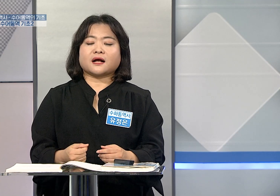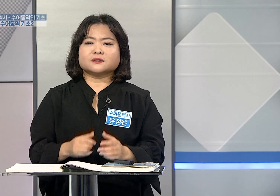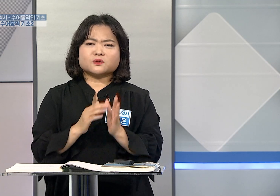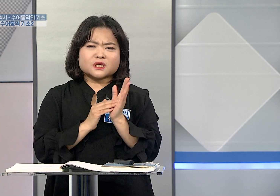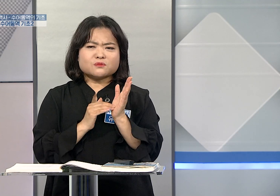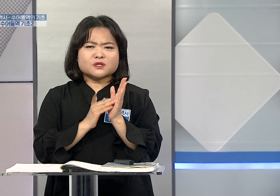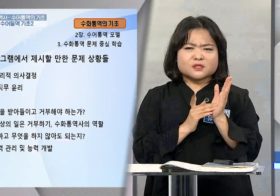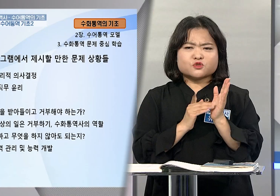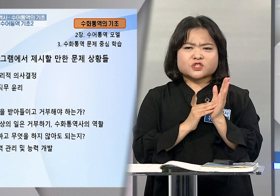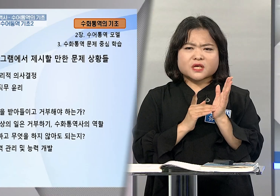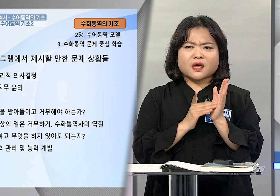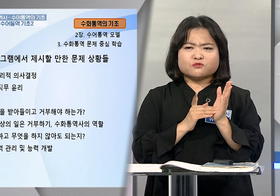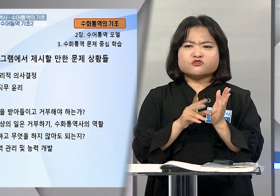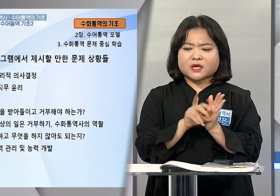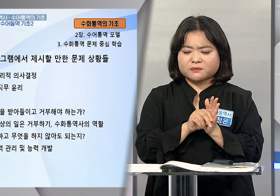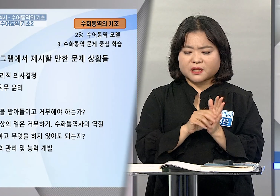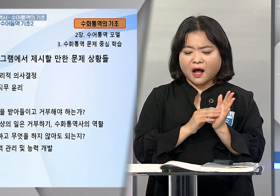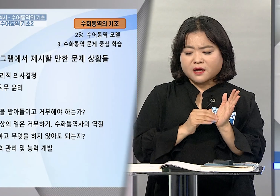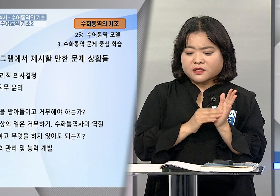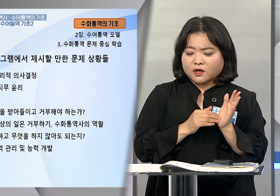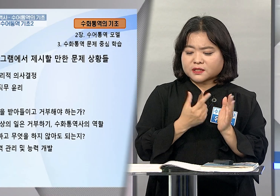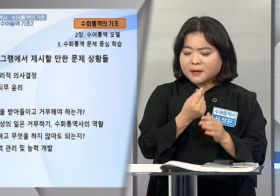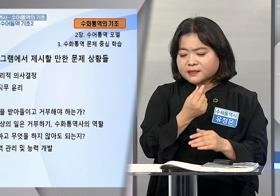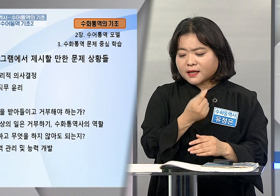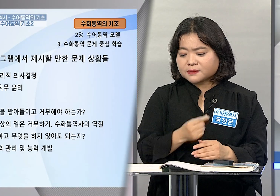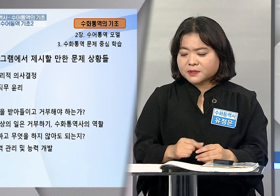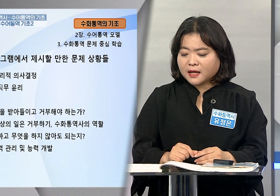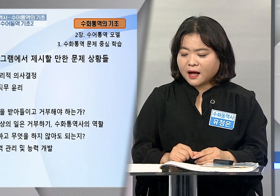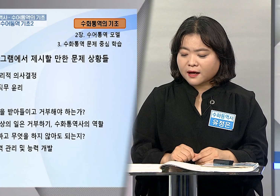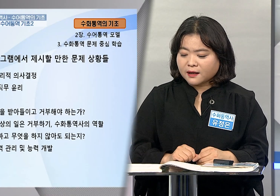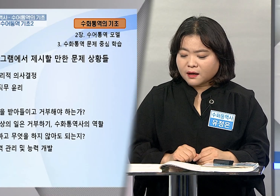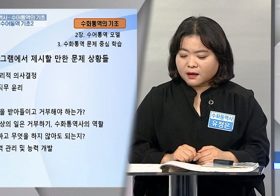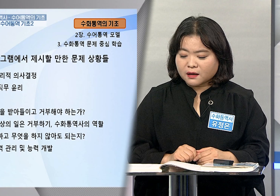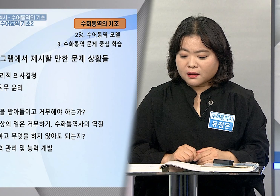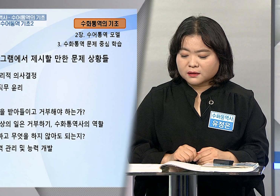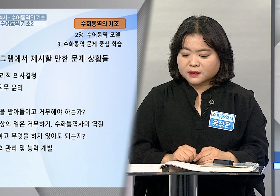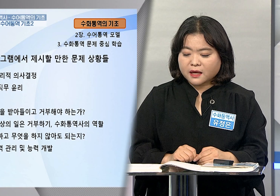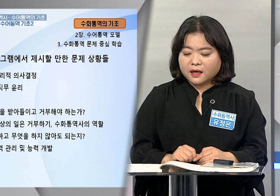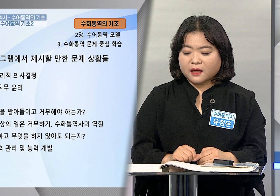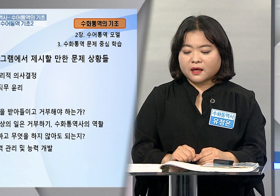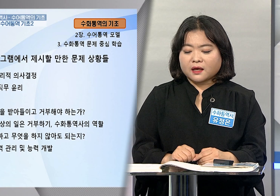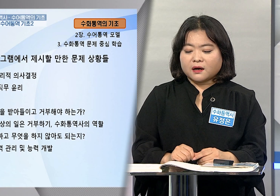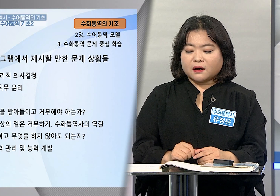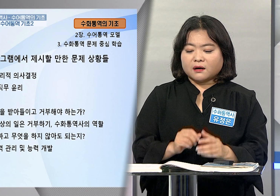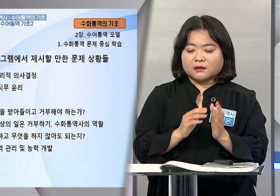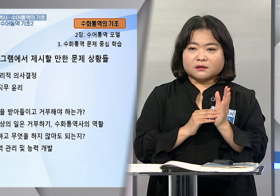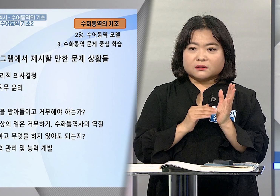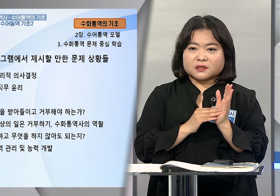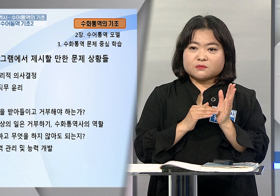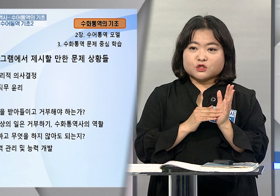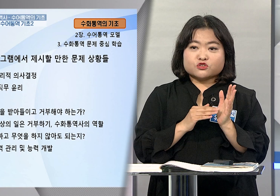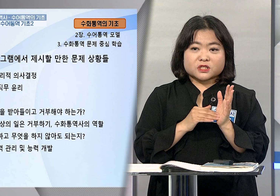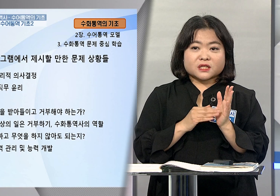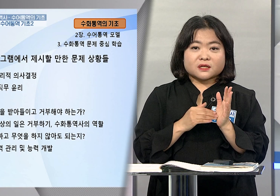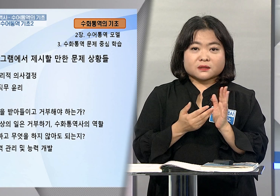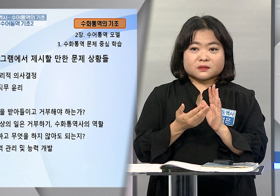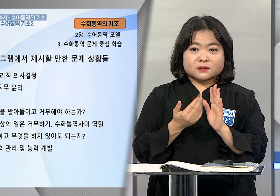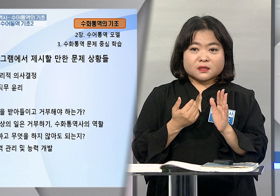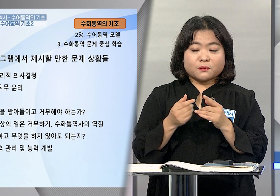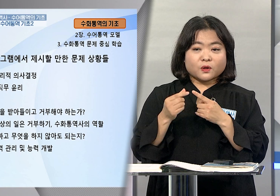그리고 기밀 유지의 문제입니다. 역시 마찬가지입니다. 이게 기밀 유지